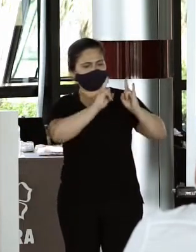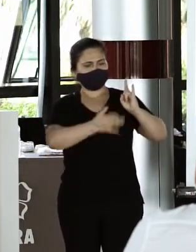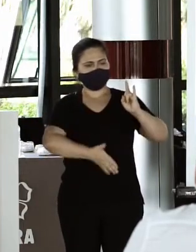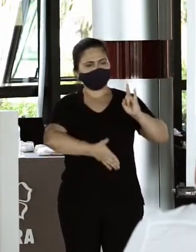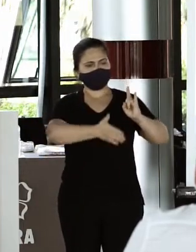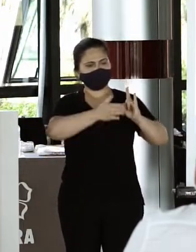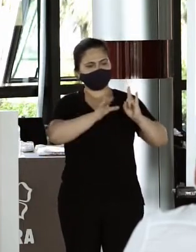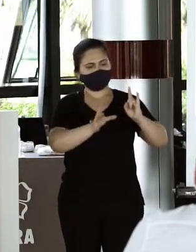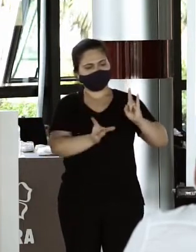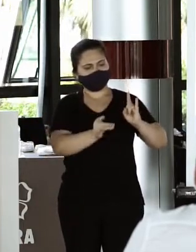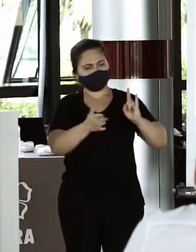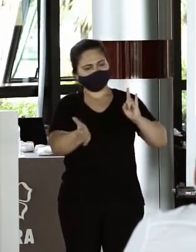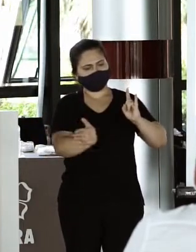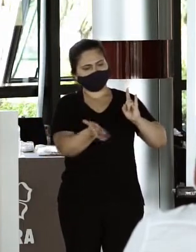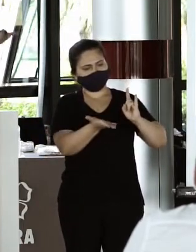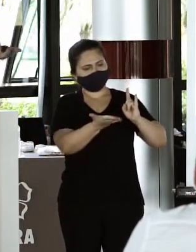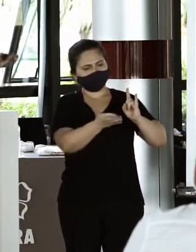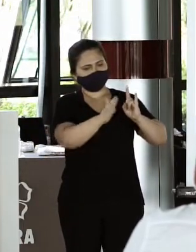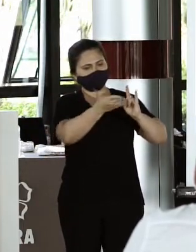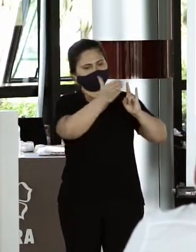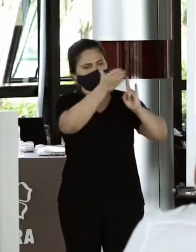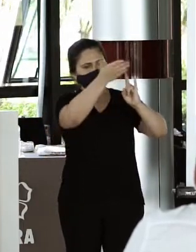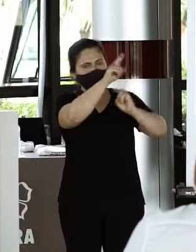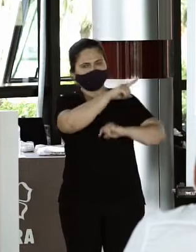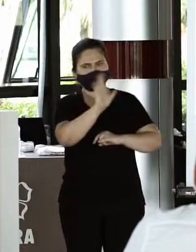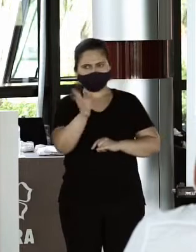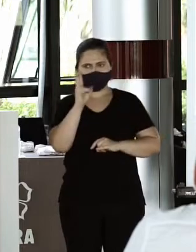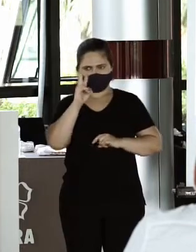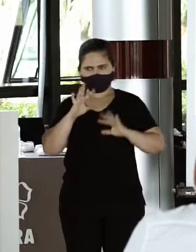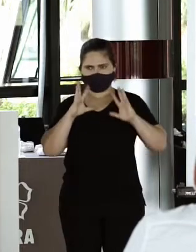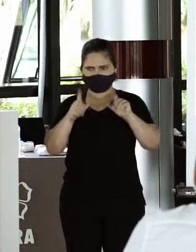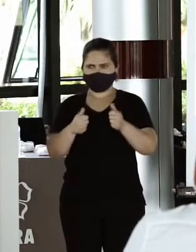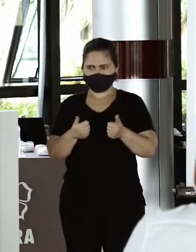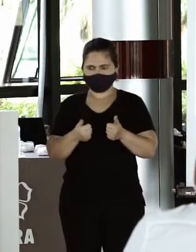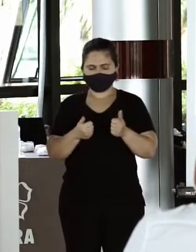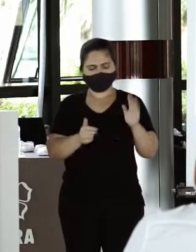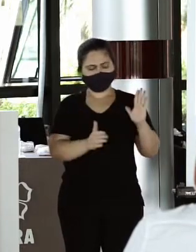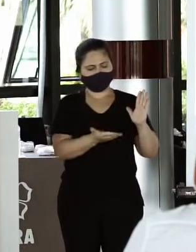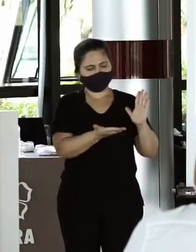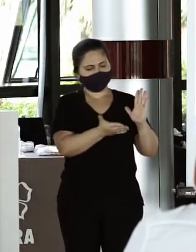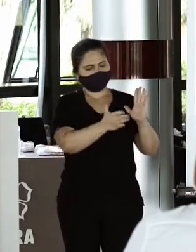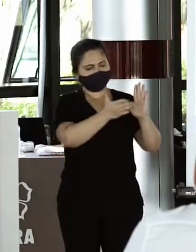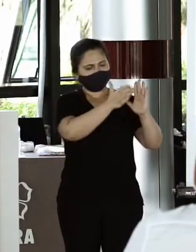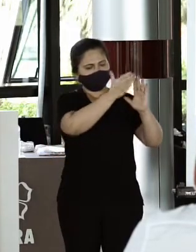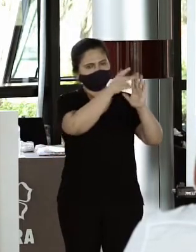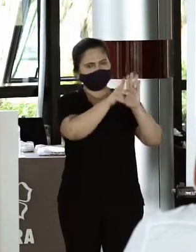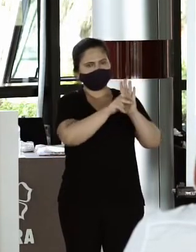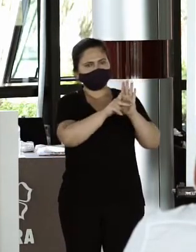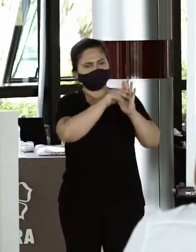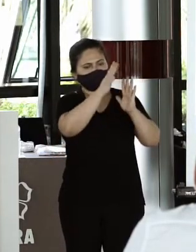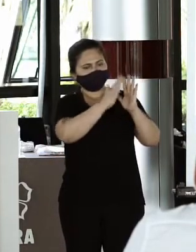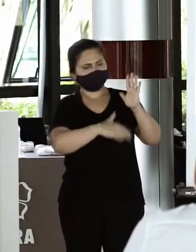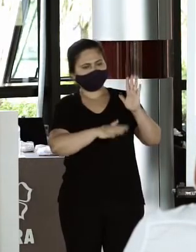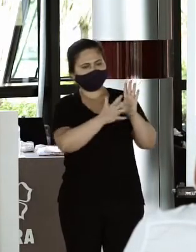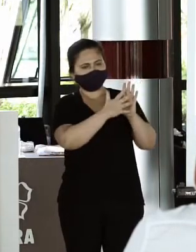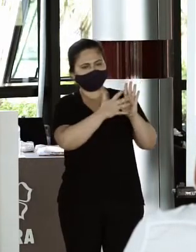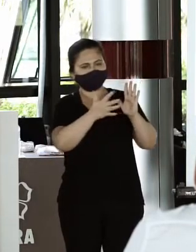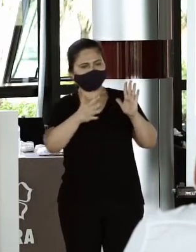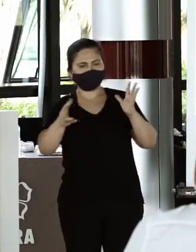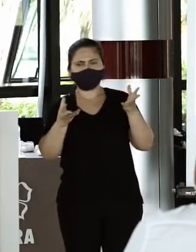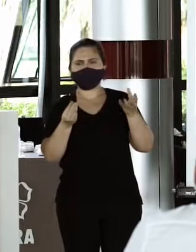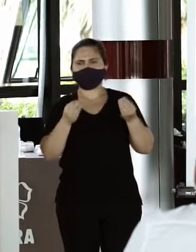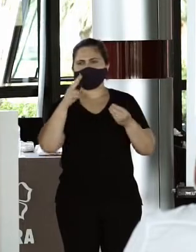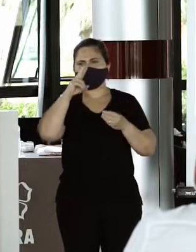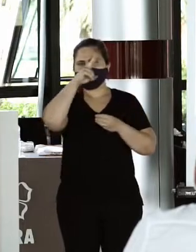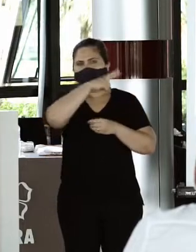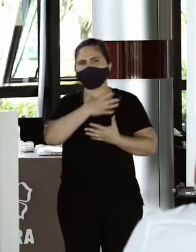revestimento cerâmico. Todo mundo já viu revestimento cerâmico. O revestimento cerâmico, gente, esmaltado, ele é altamente